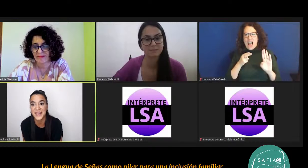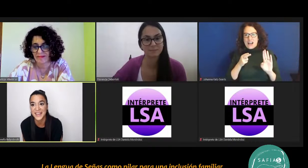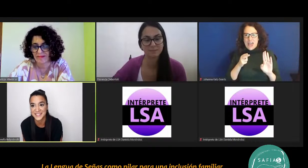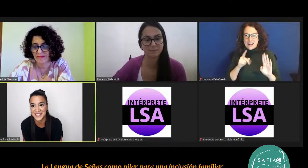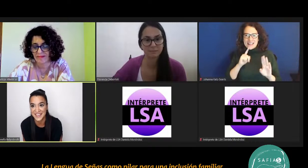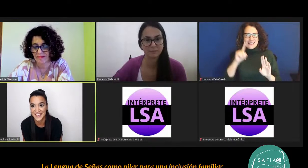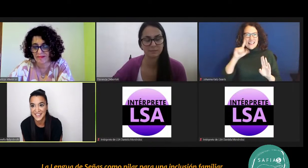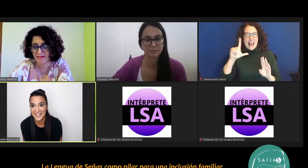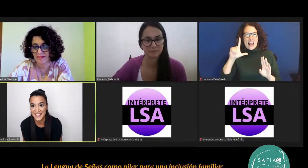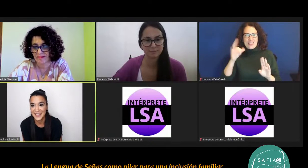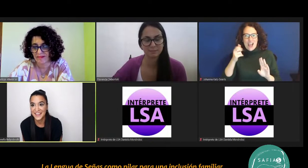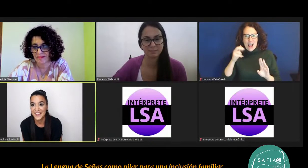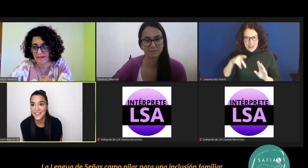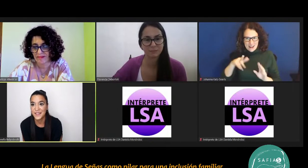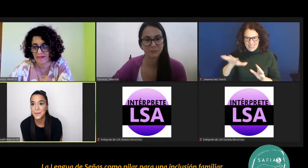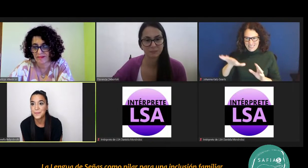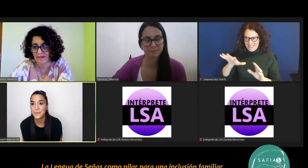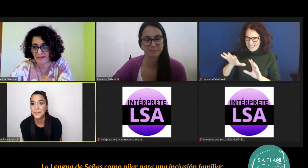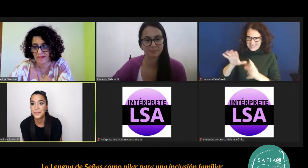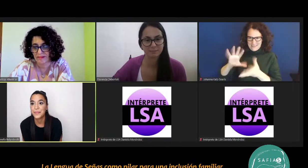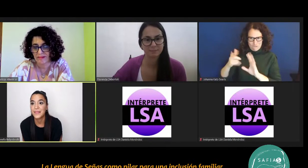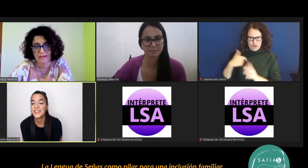y no era así.